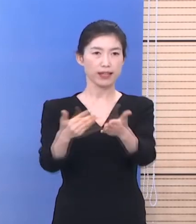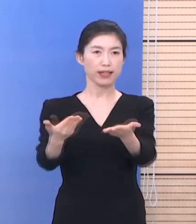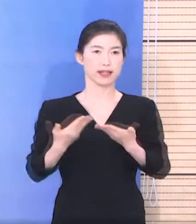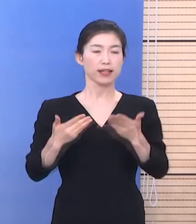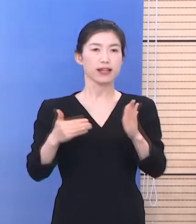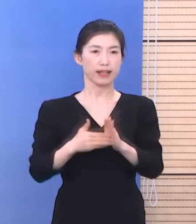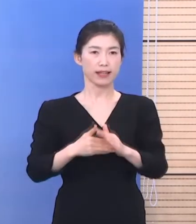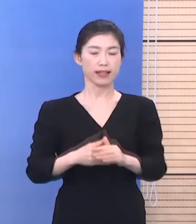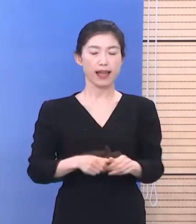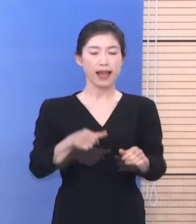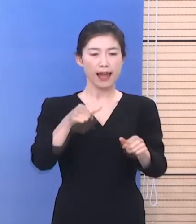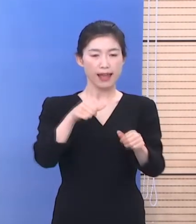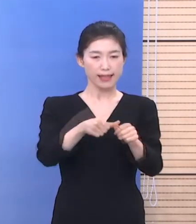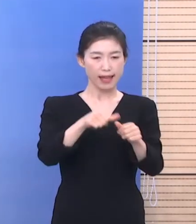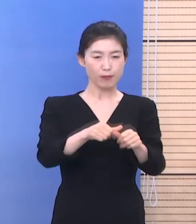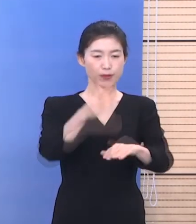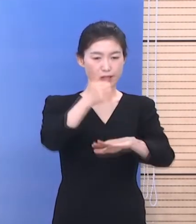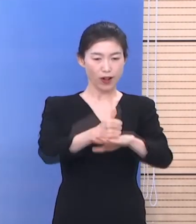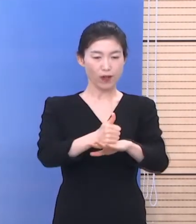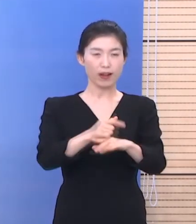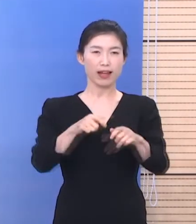구체적인 자문 결과에 대해서는